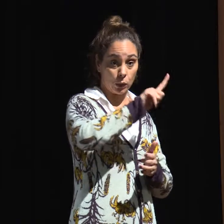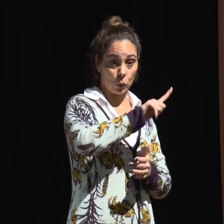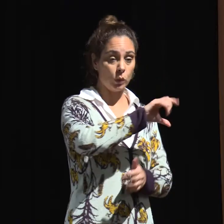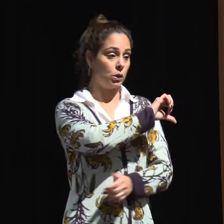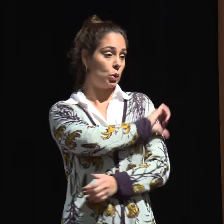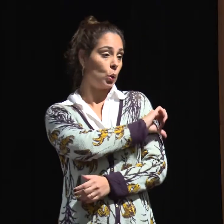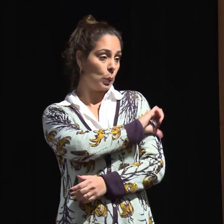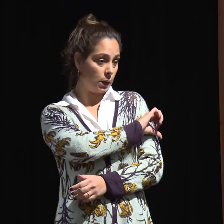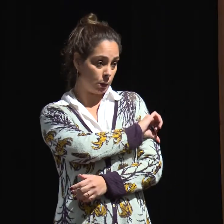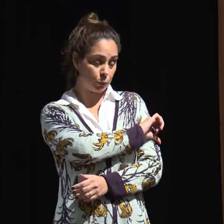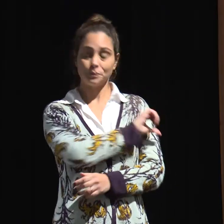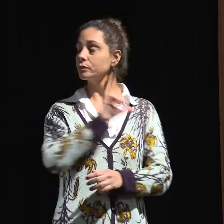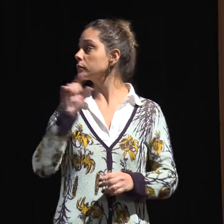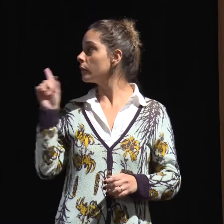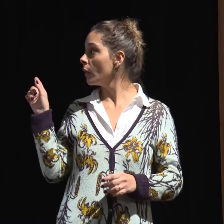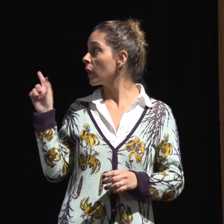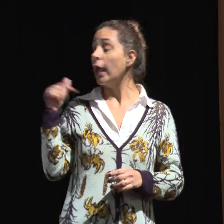É aula de literatura, numa turma do 9º ano.